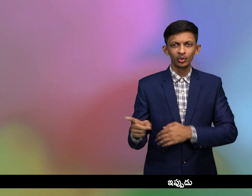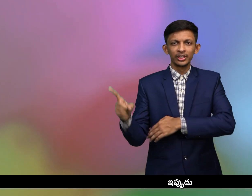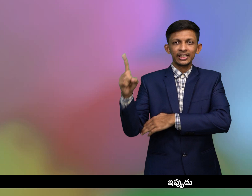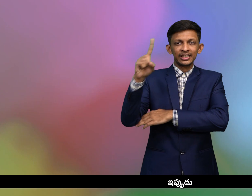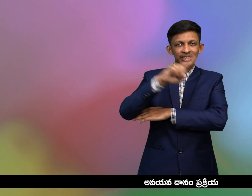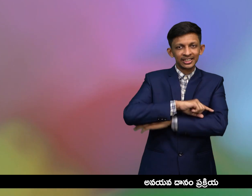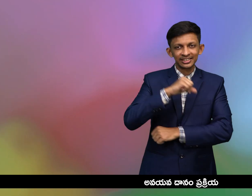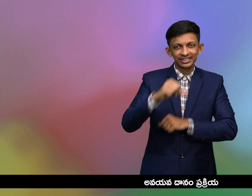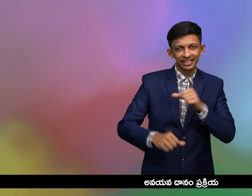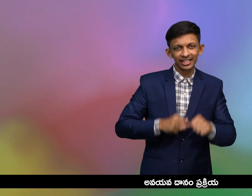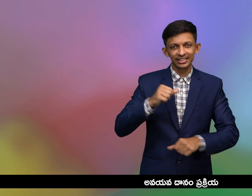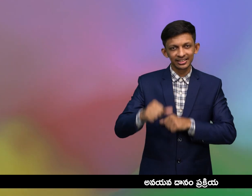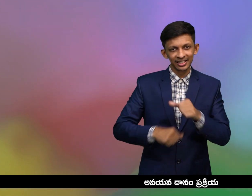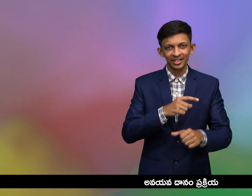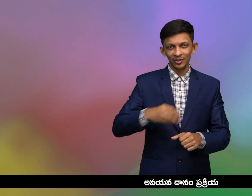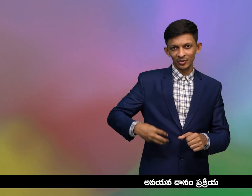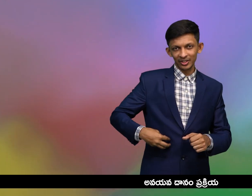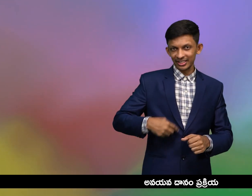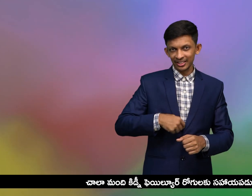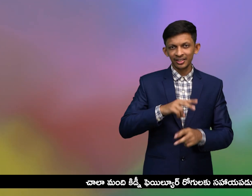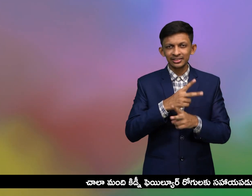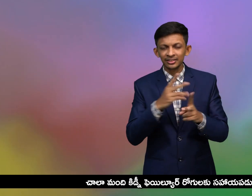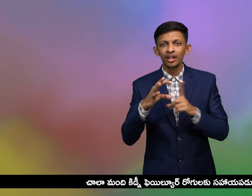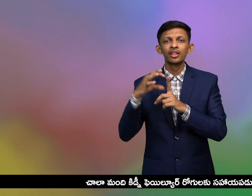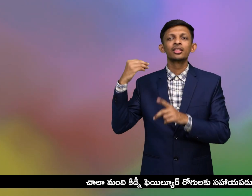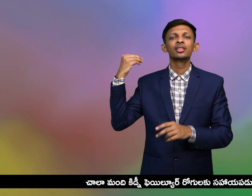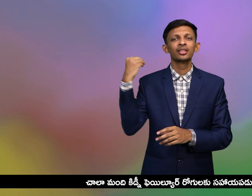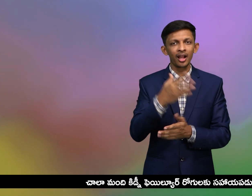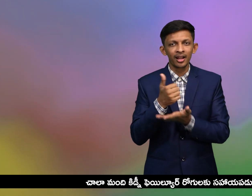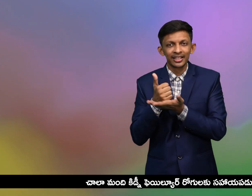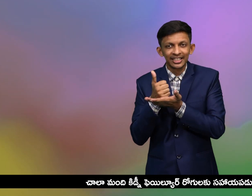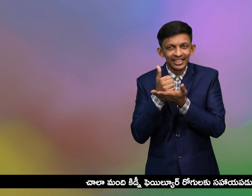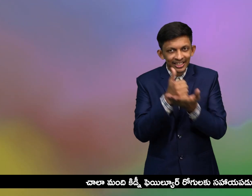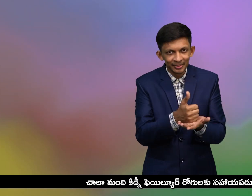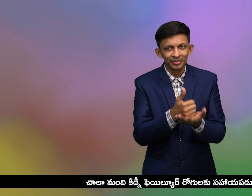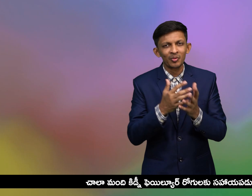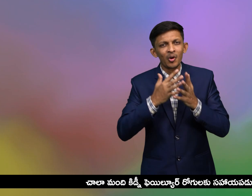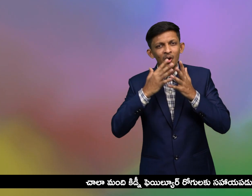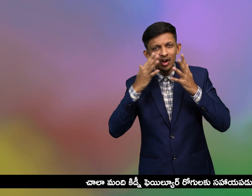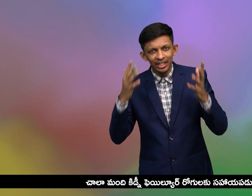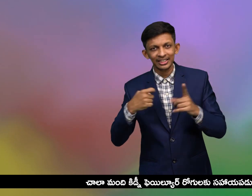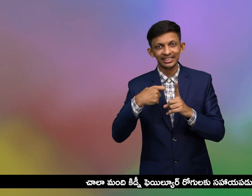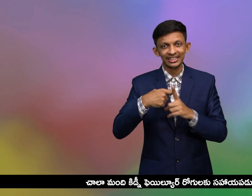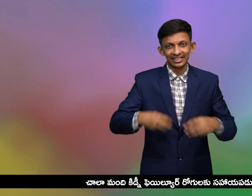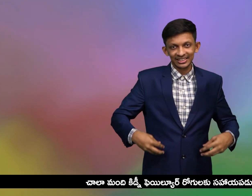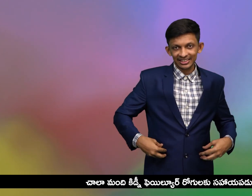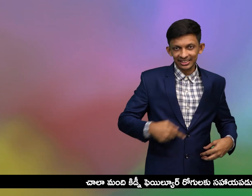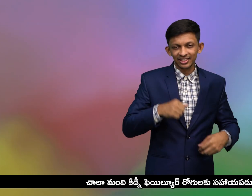ఇప్పుడు అవయవ దానం ప్రక్రియ చాలామంది కిడ్నీ ఫెయిల్యూర్ రోగులకు సహాయపడుతుంది.